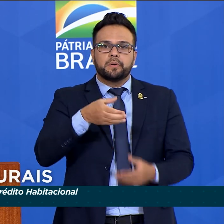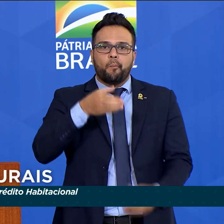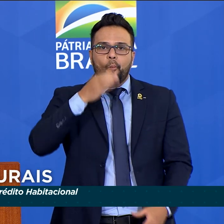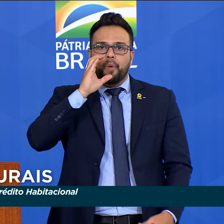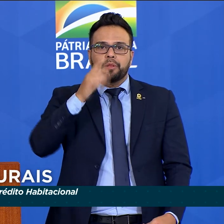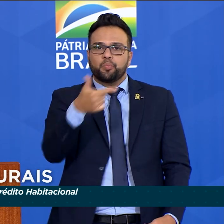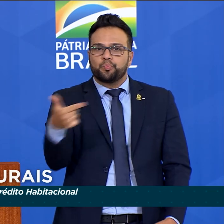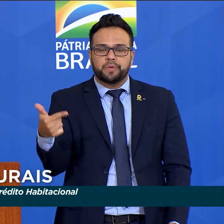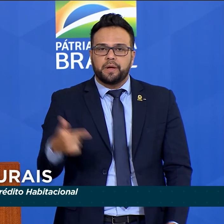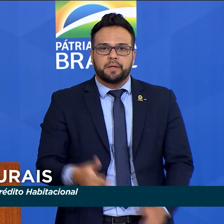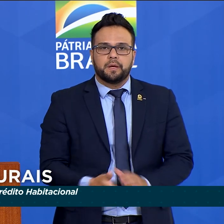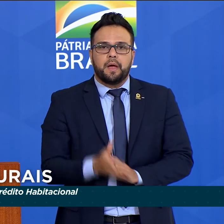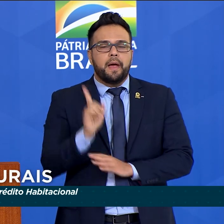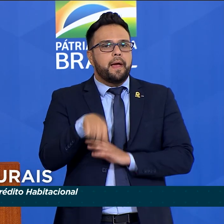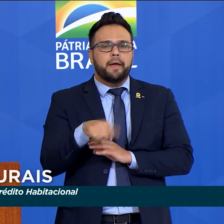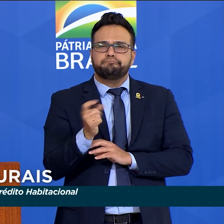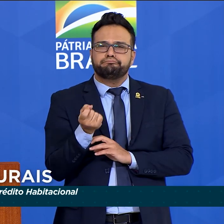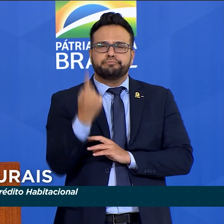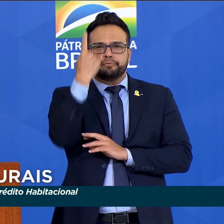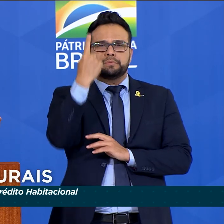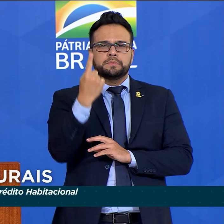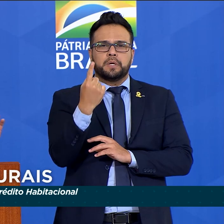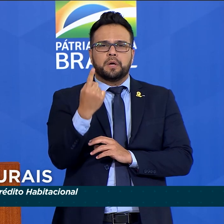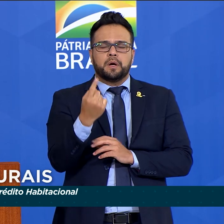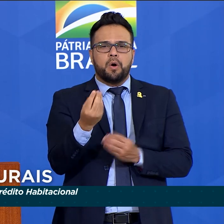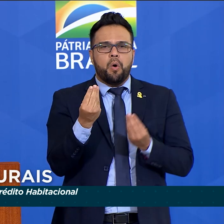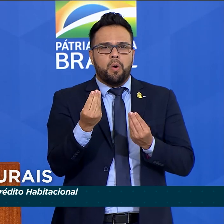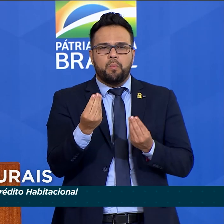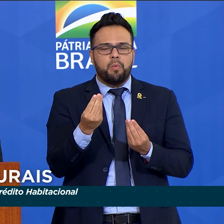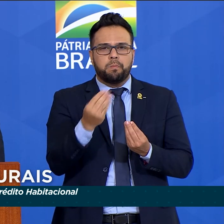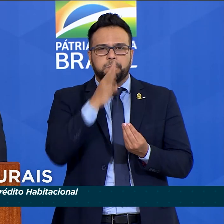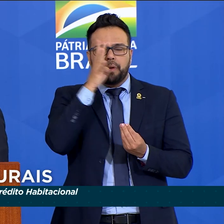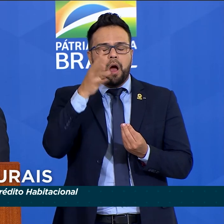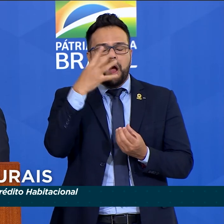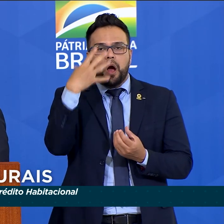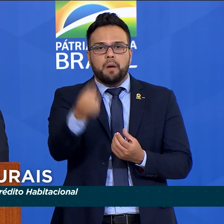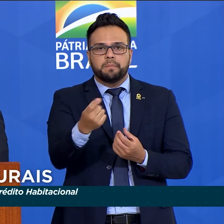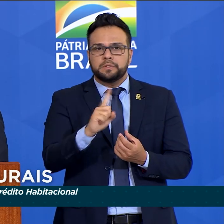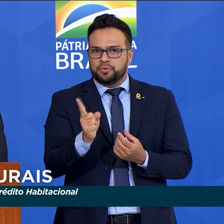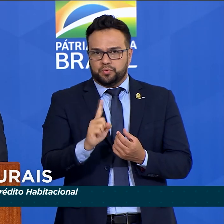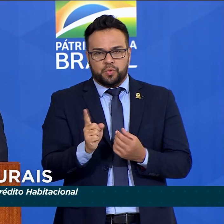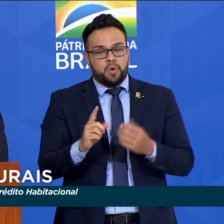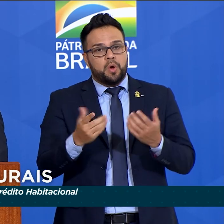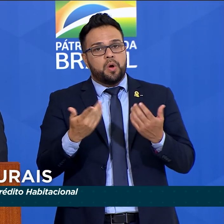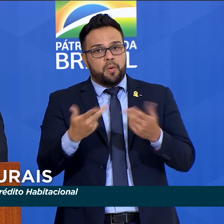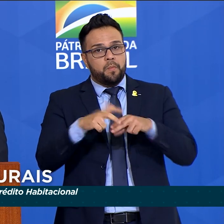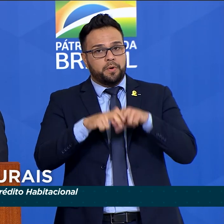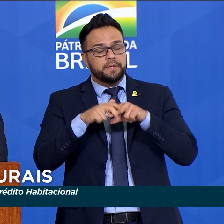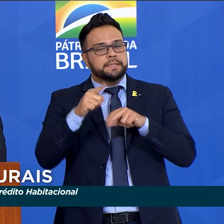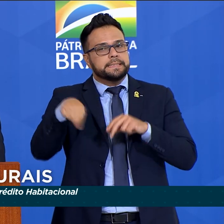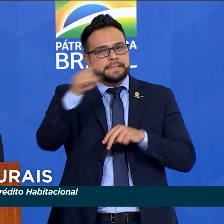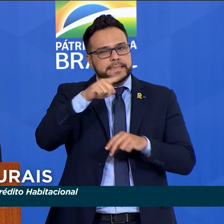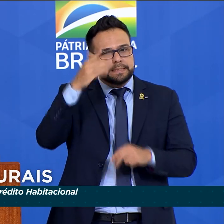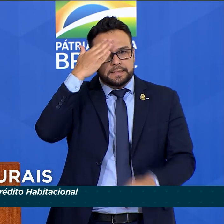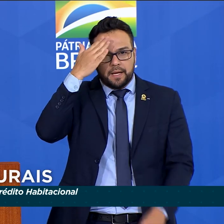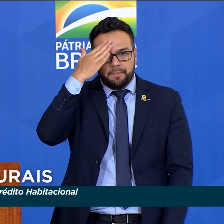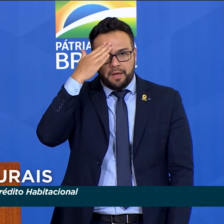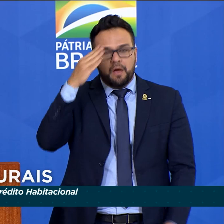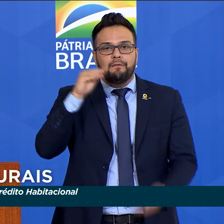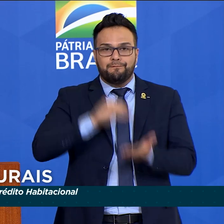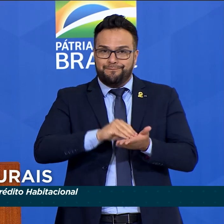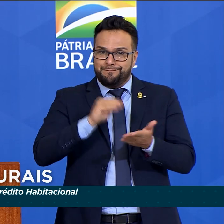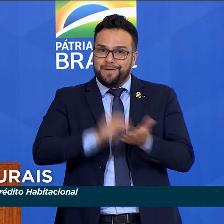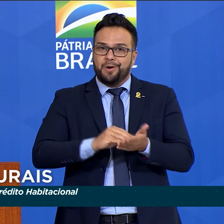É algo absolutamente inaceitável. Mas isto dá a dimensão da